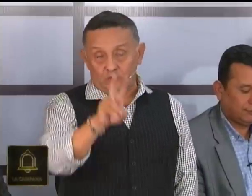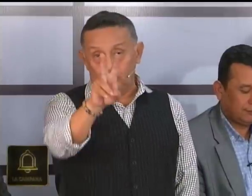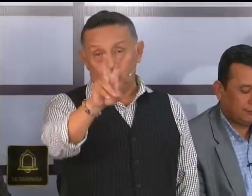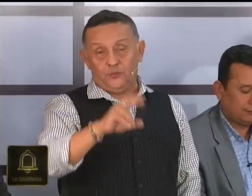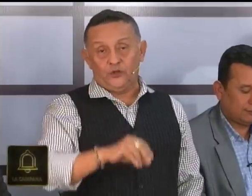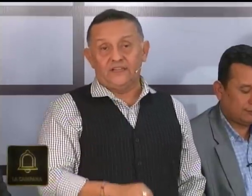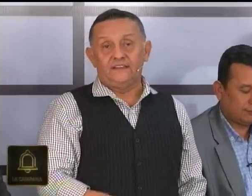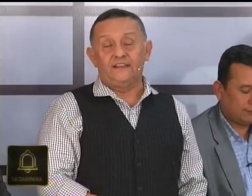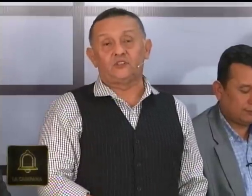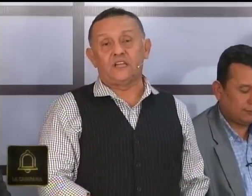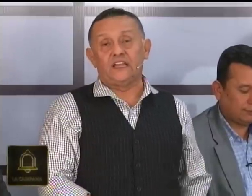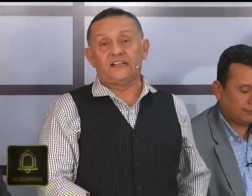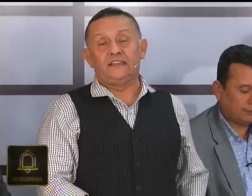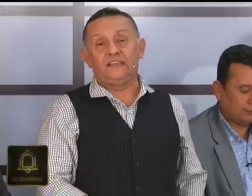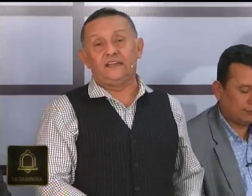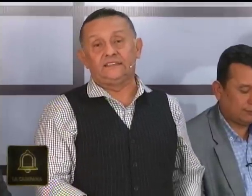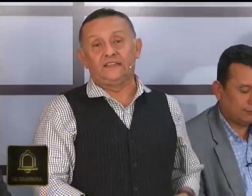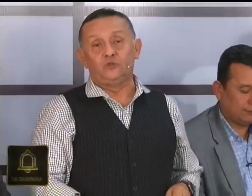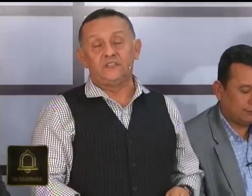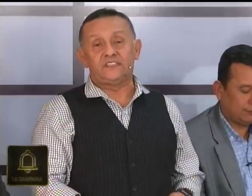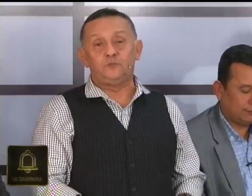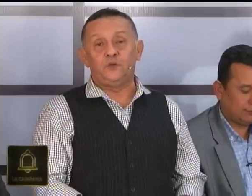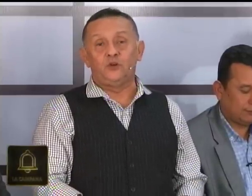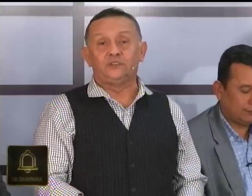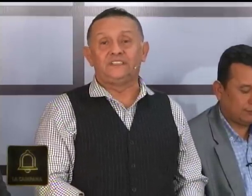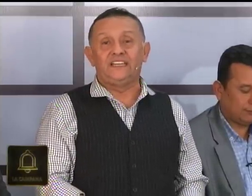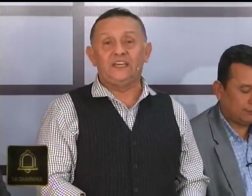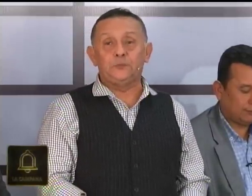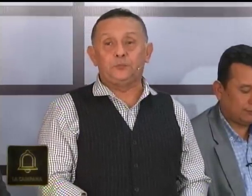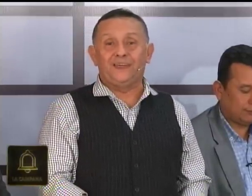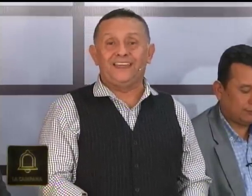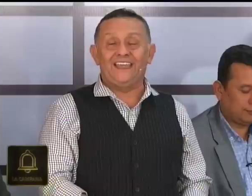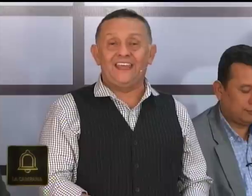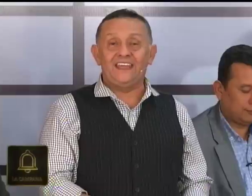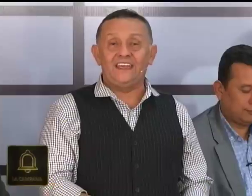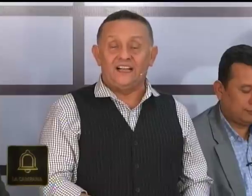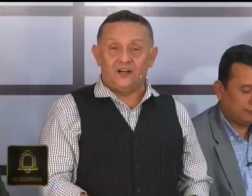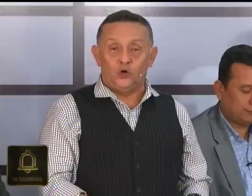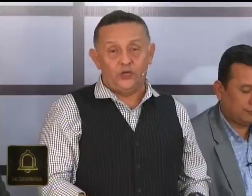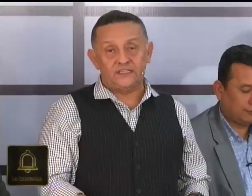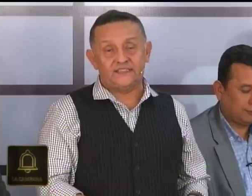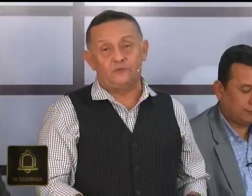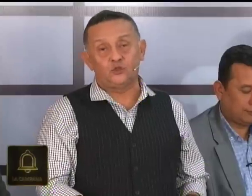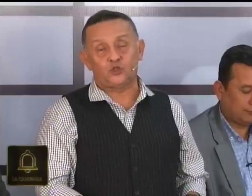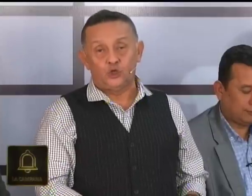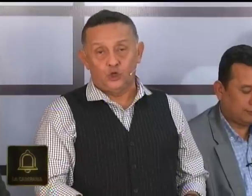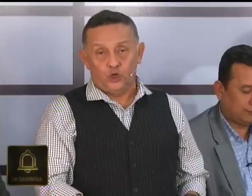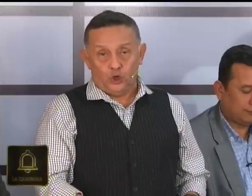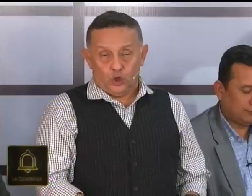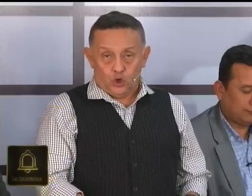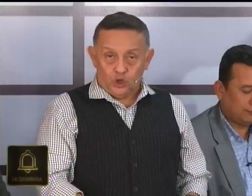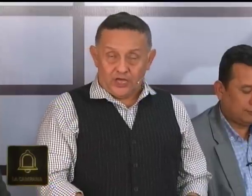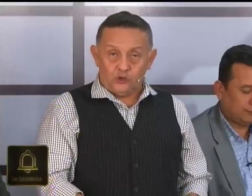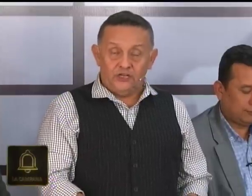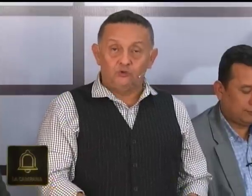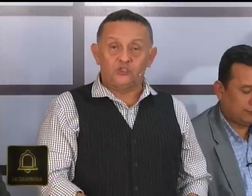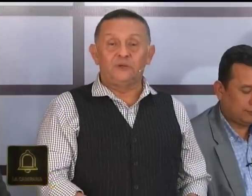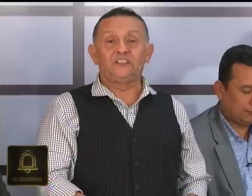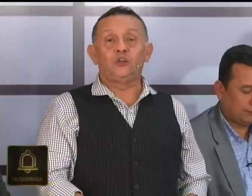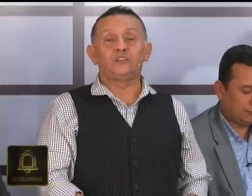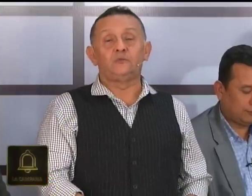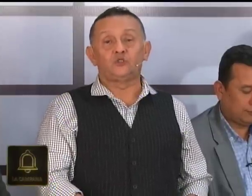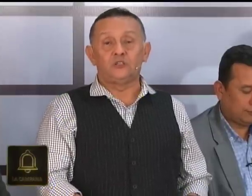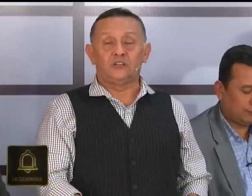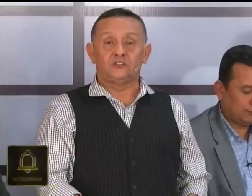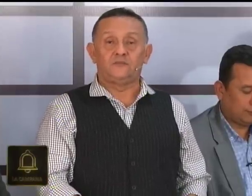del segundo grupo de candidatos a la alcaldía del municipio de Pereira. Hoy estamos con Carolina